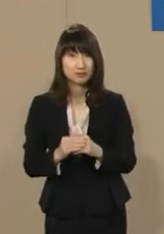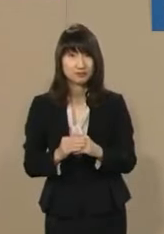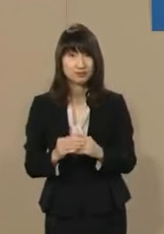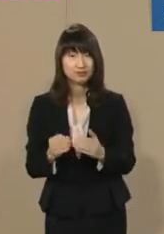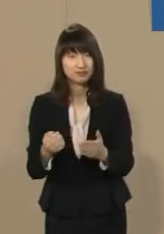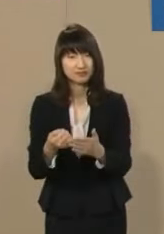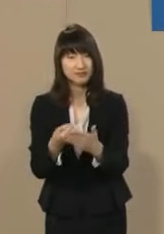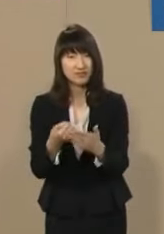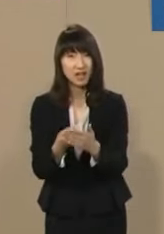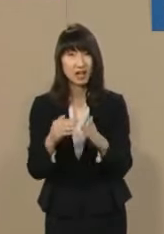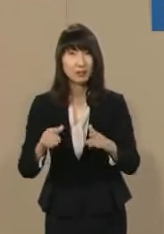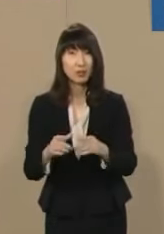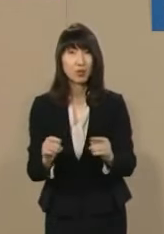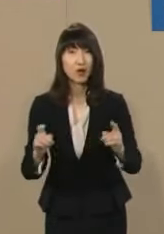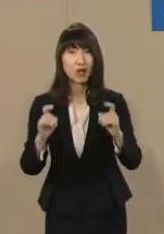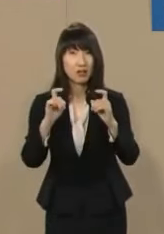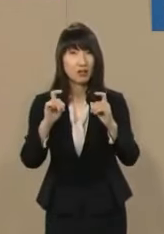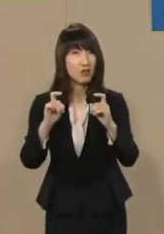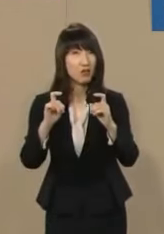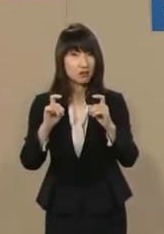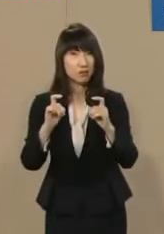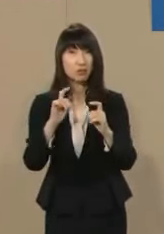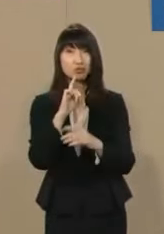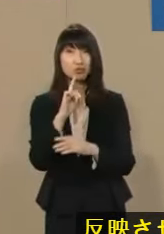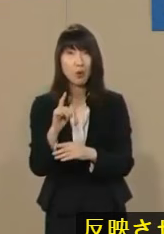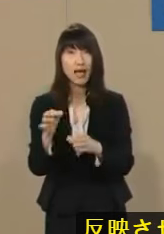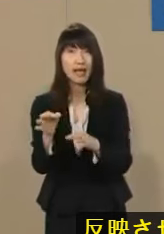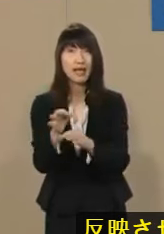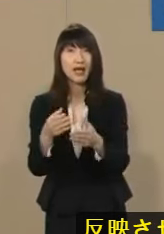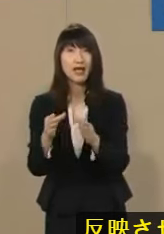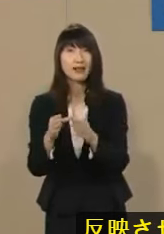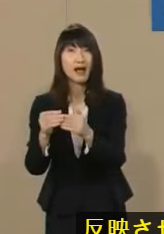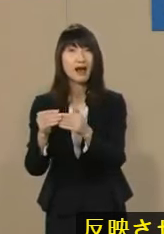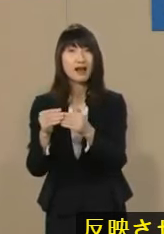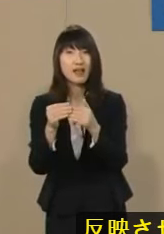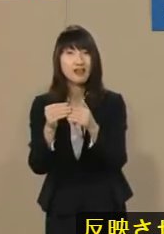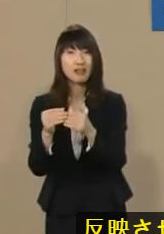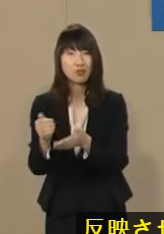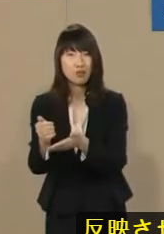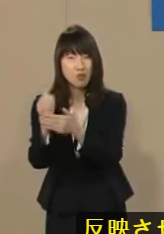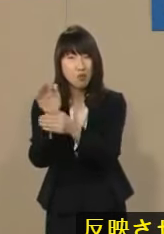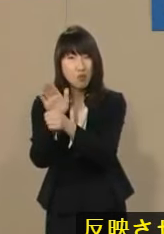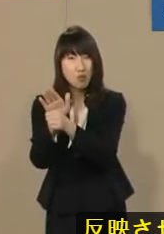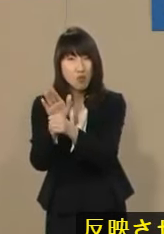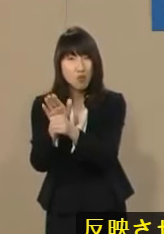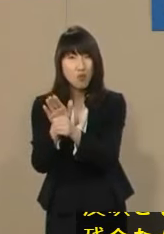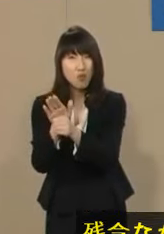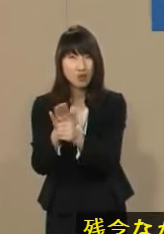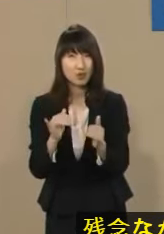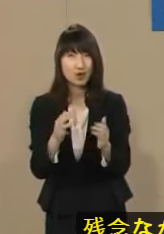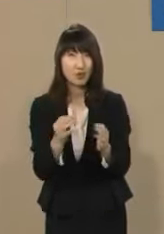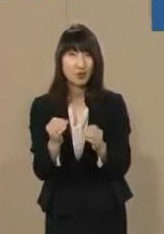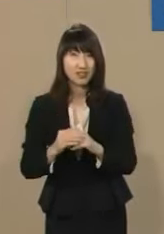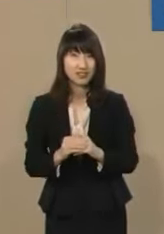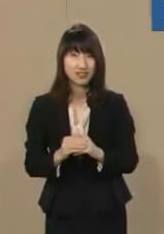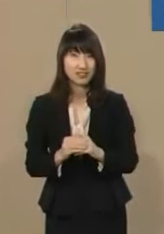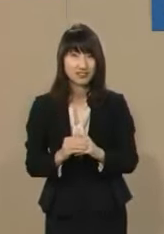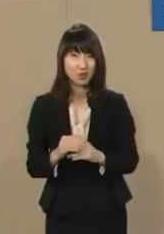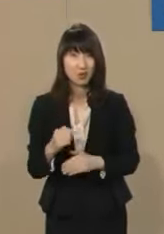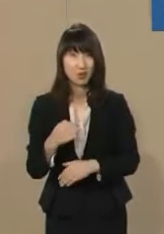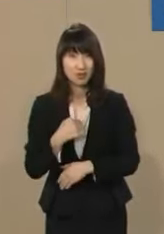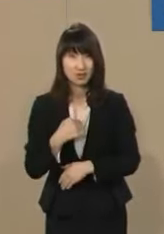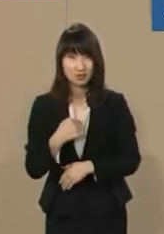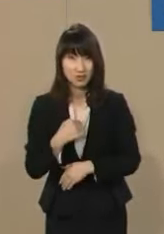残念ながら今の国会での多数派は経団連など特定の存在に忖度し続ける代理人がほとんど。私